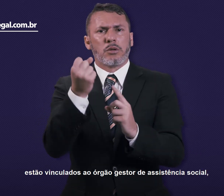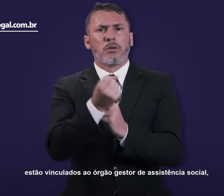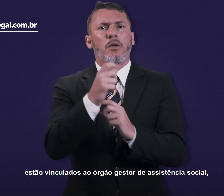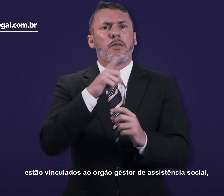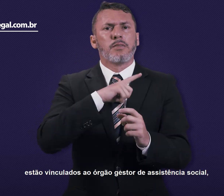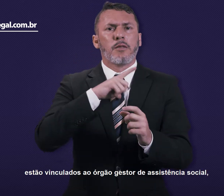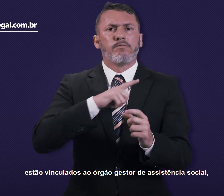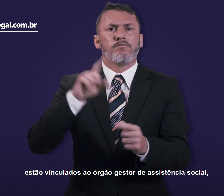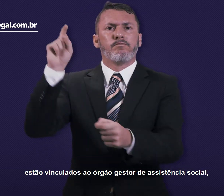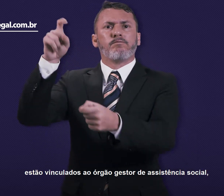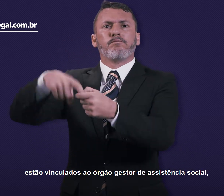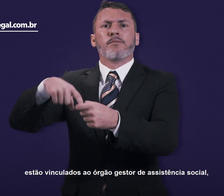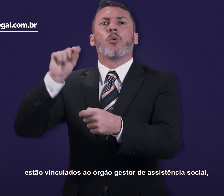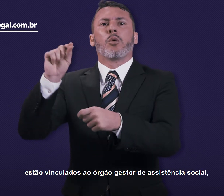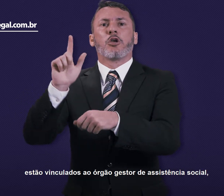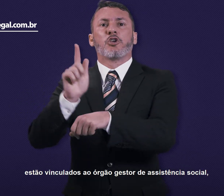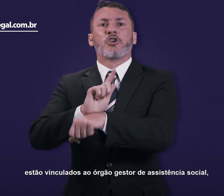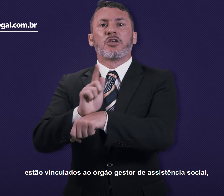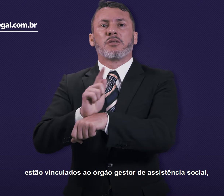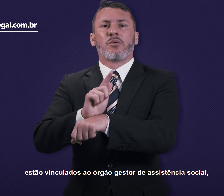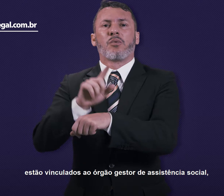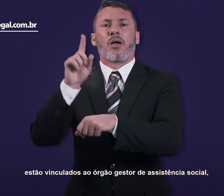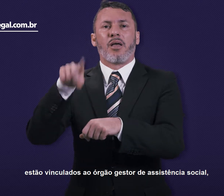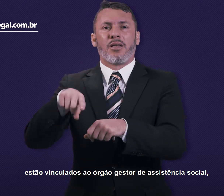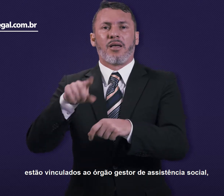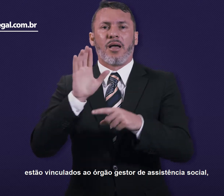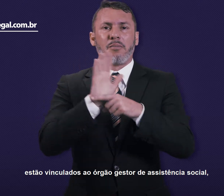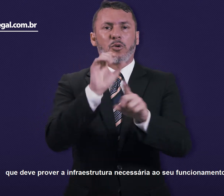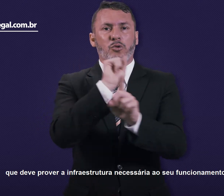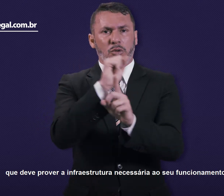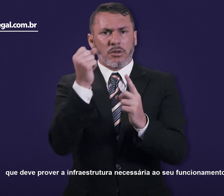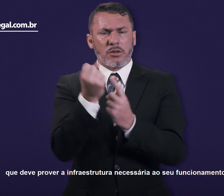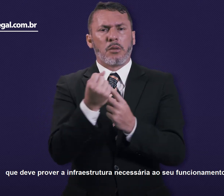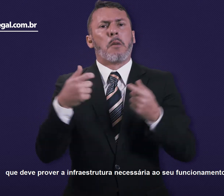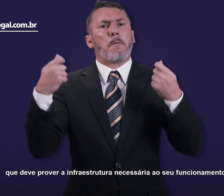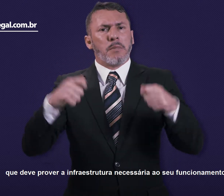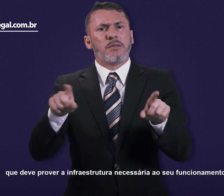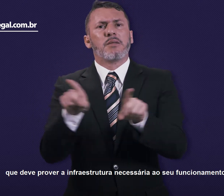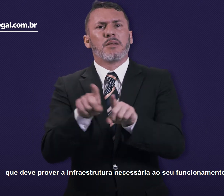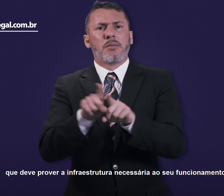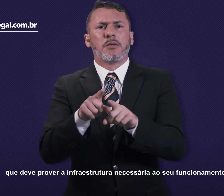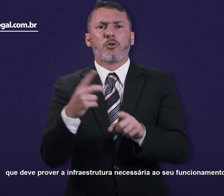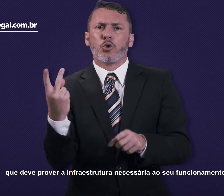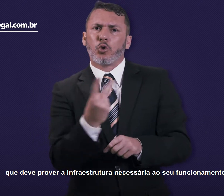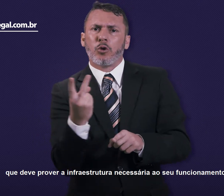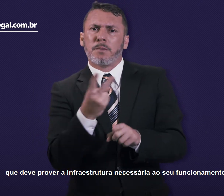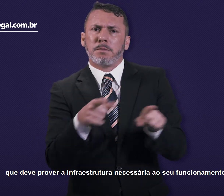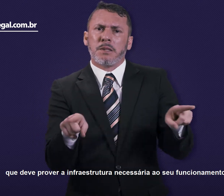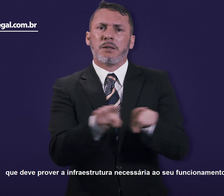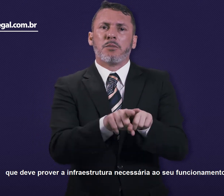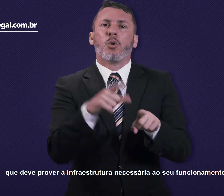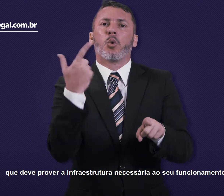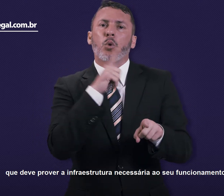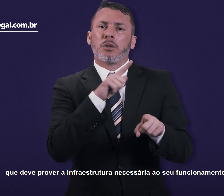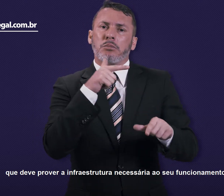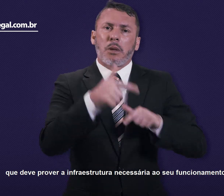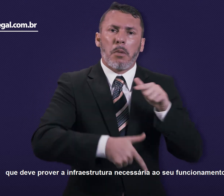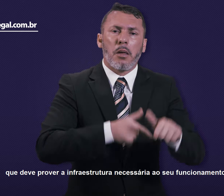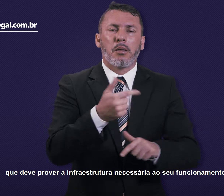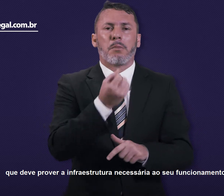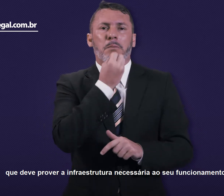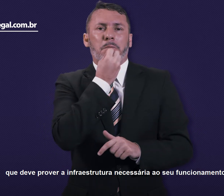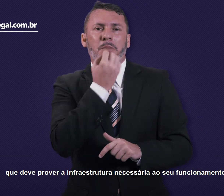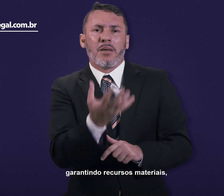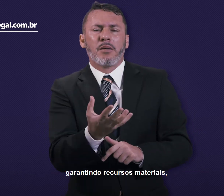estão vinculados ao órgão gestor de assistência social que deve prover a infraestrutura necessária ao